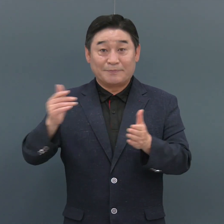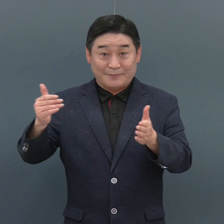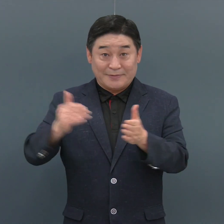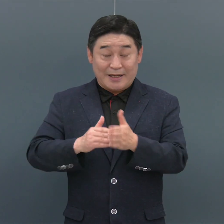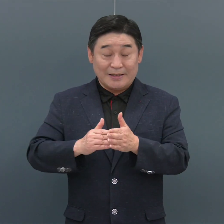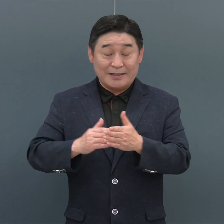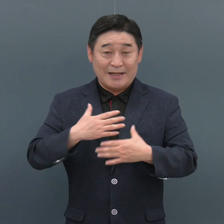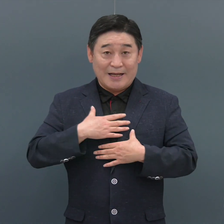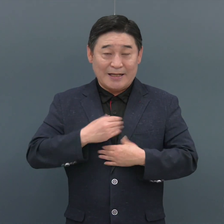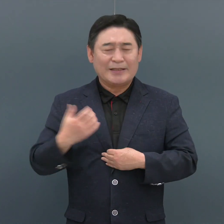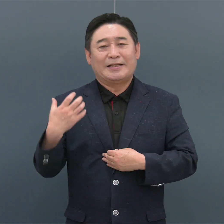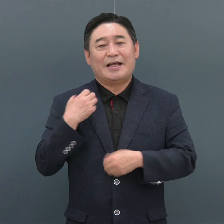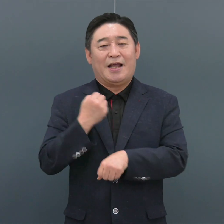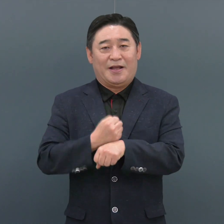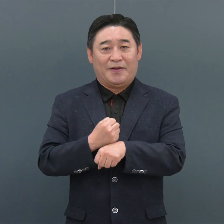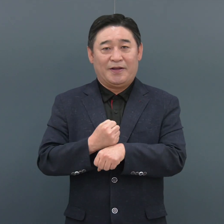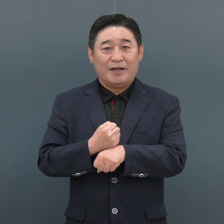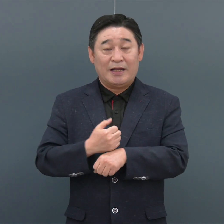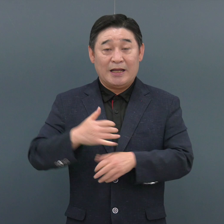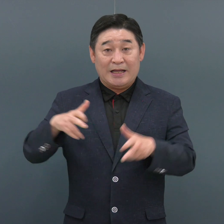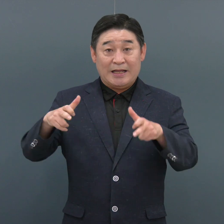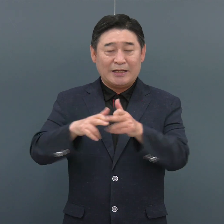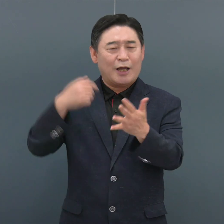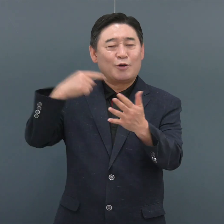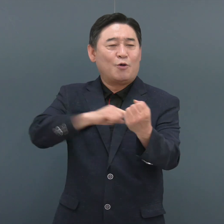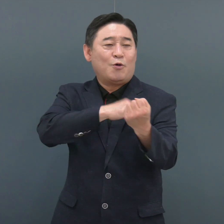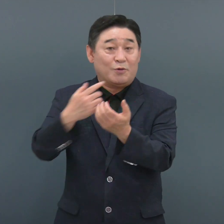책임지겠습니다. 장애인의 교육권도 함께